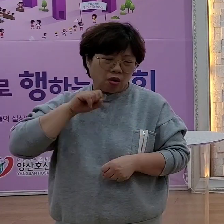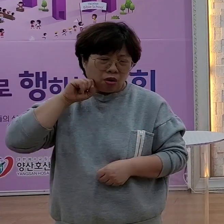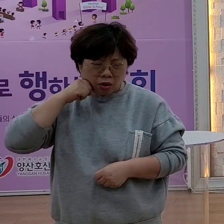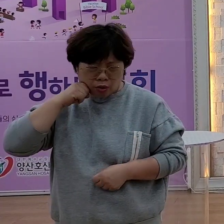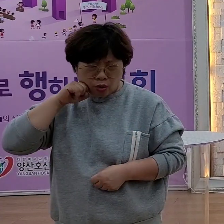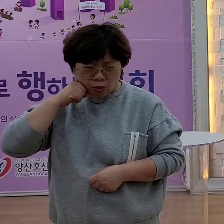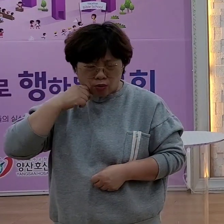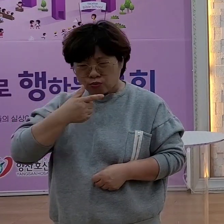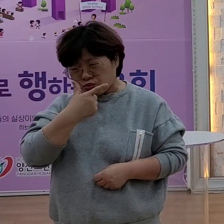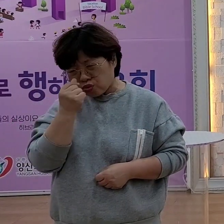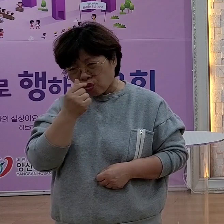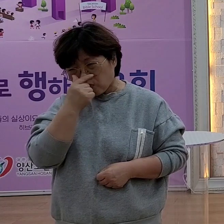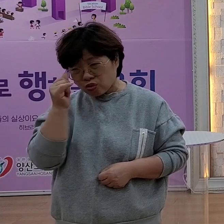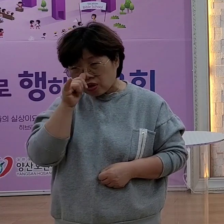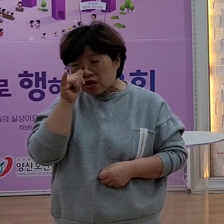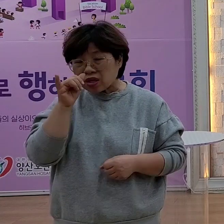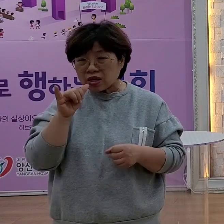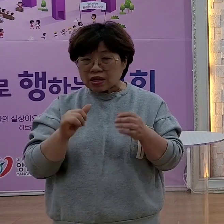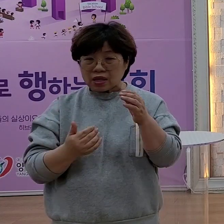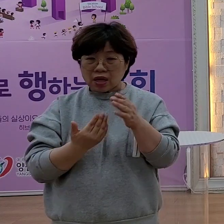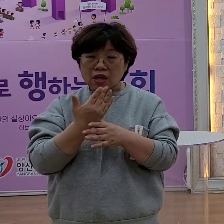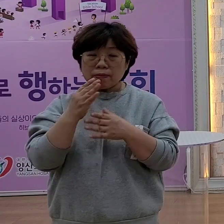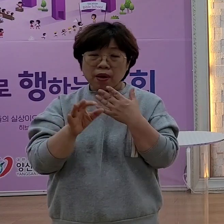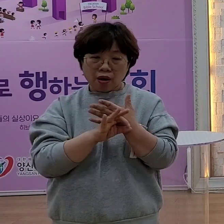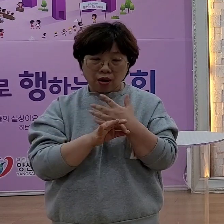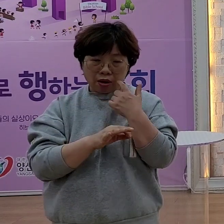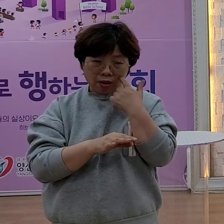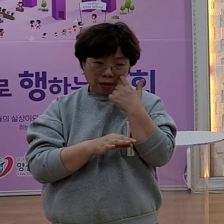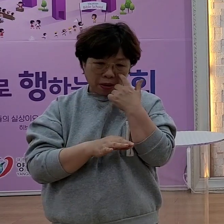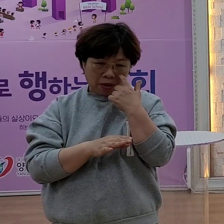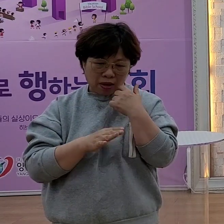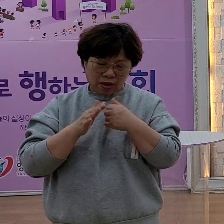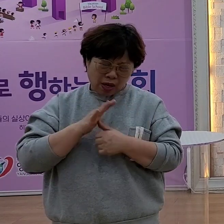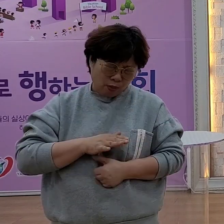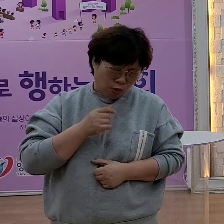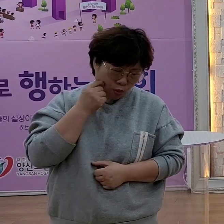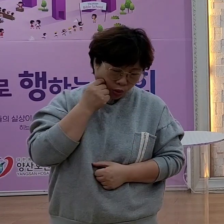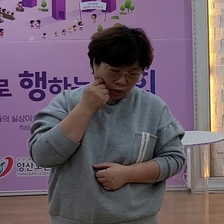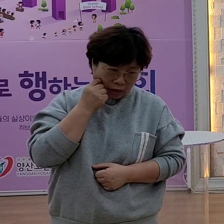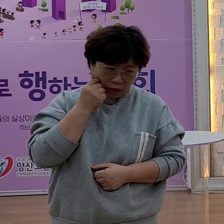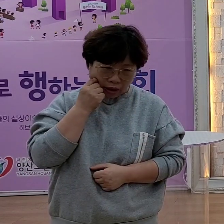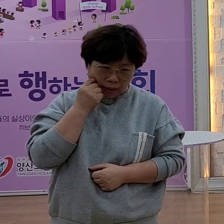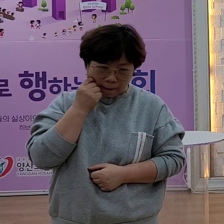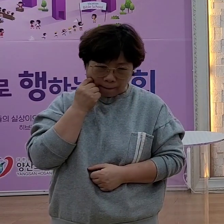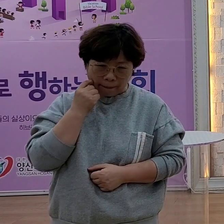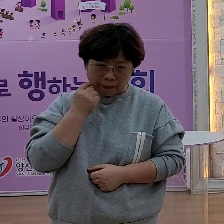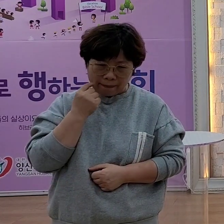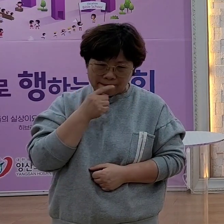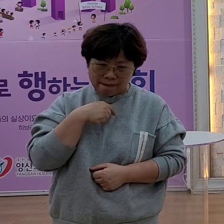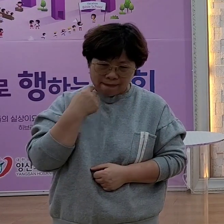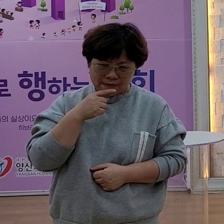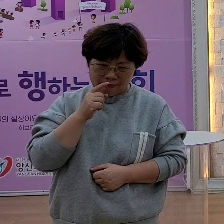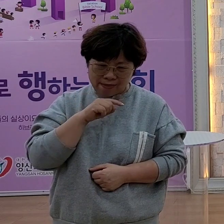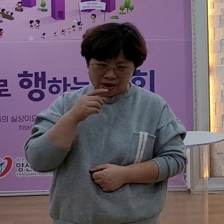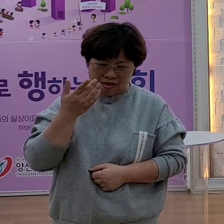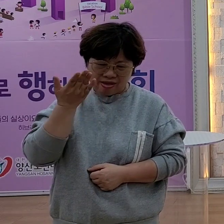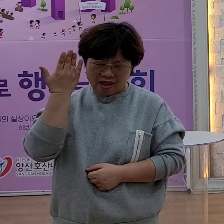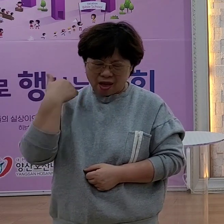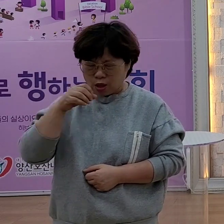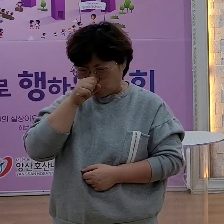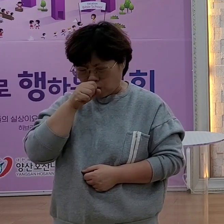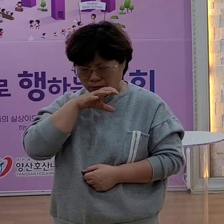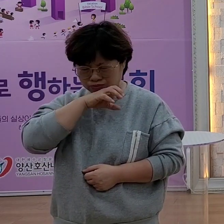못 미치고 뭔가 하여튼 어려우면 그것을 참지 못하고 자꾸 입에서 그냥 옛날이